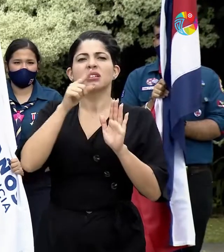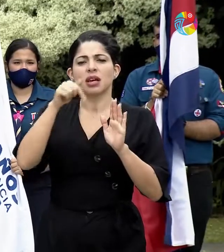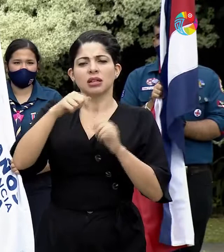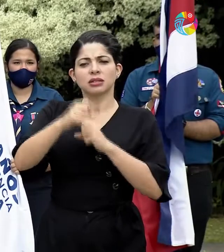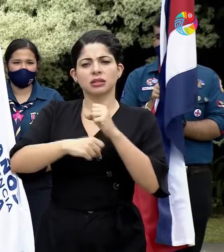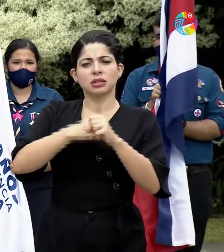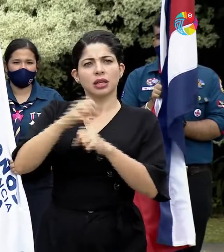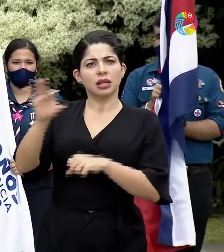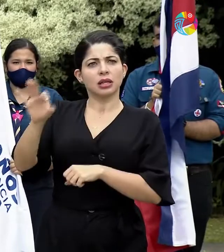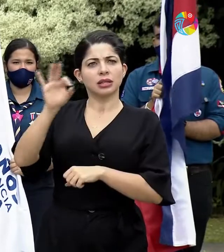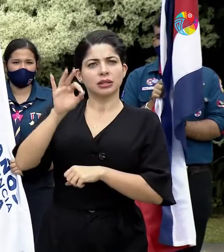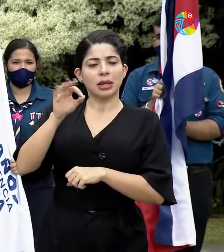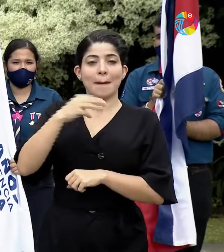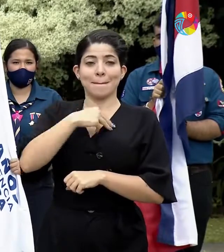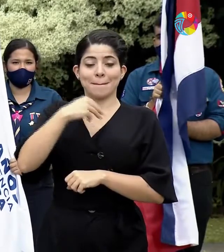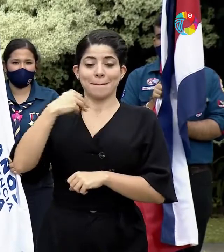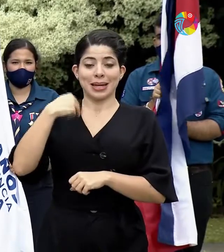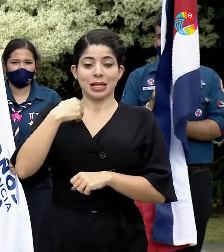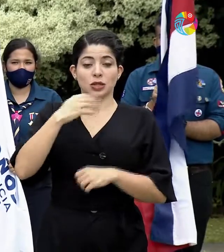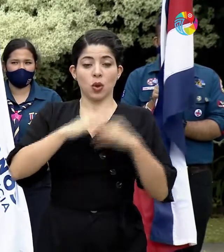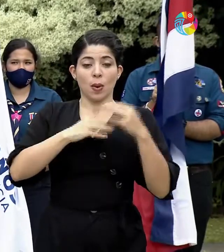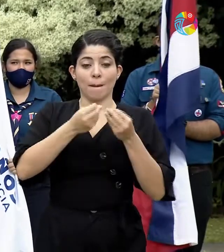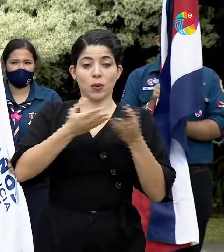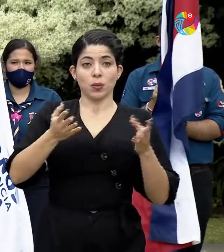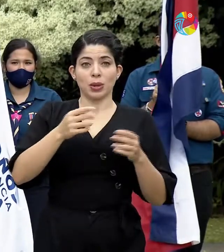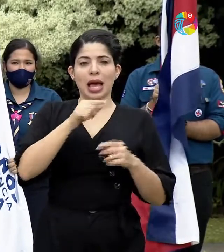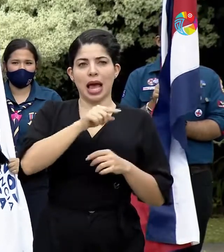año, el señor ministro de Obras Públicas y Transportes.